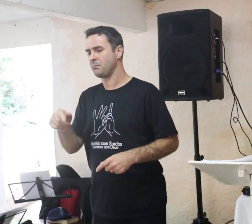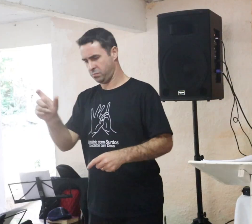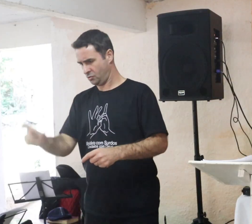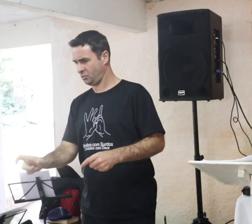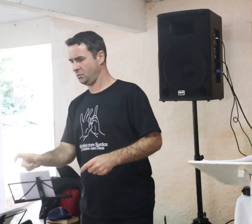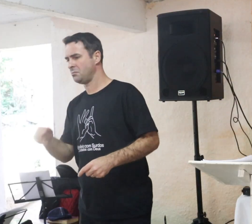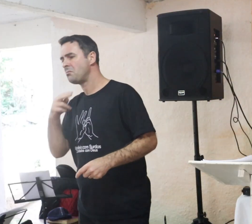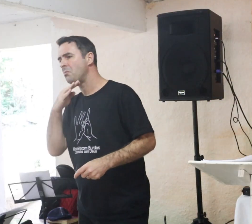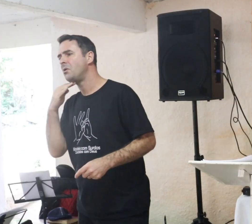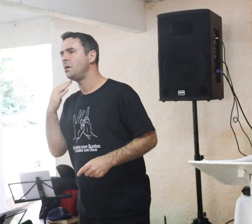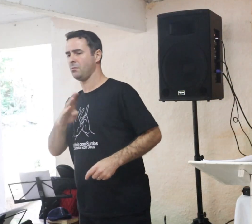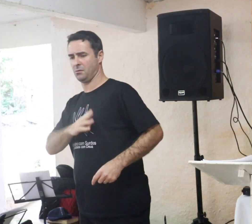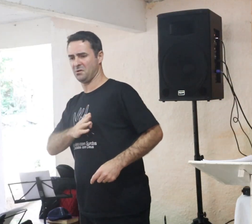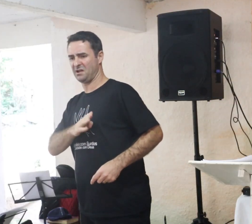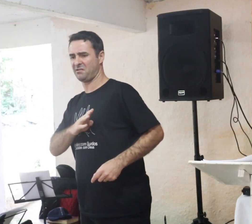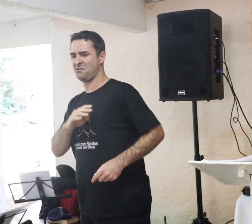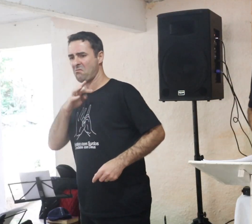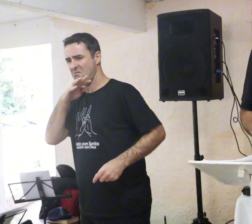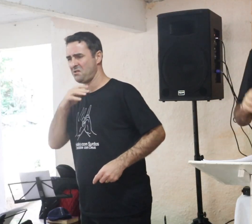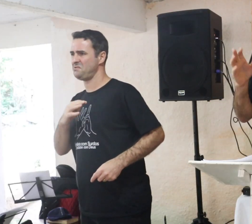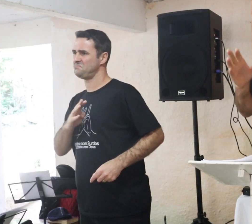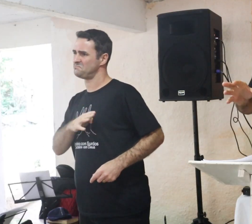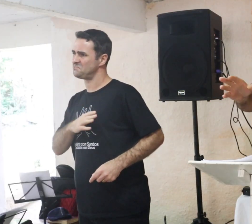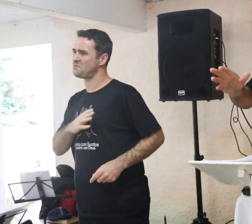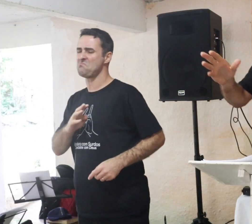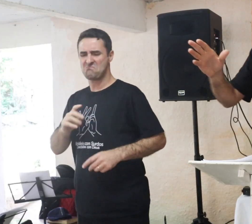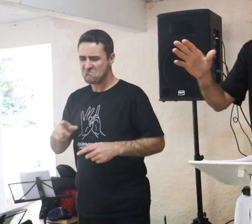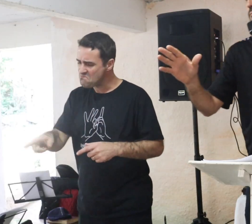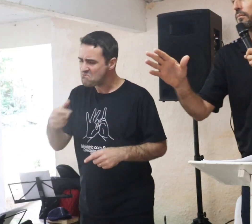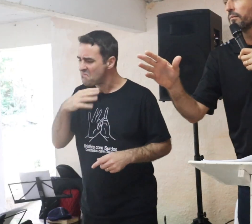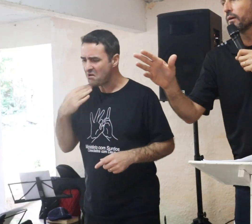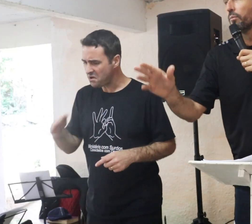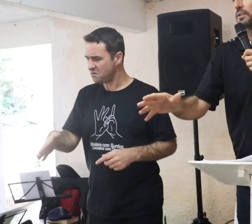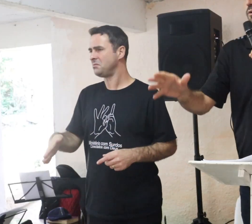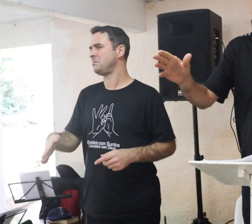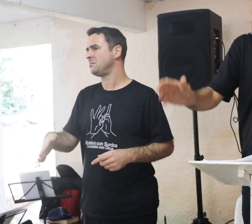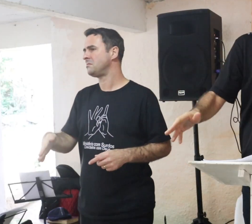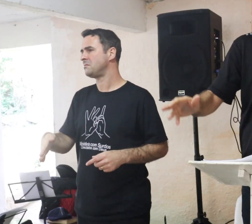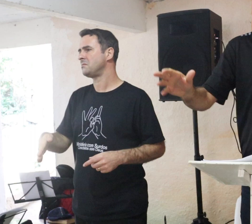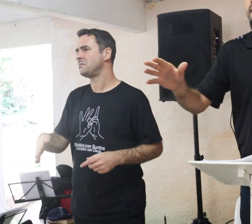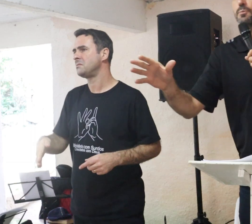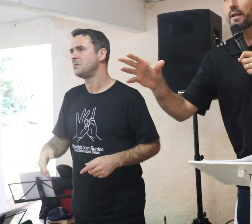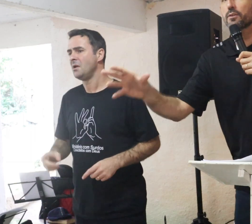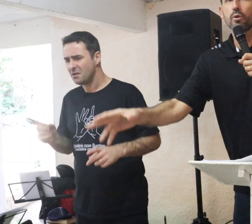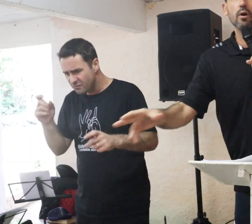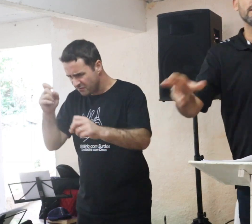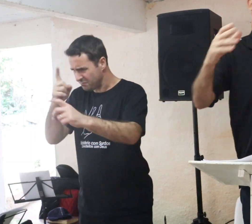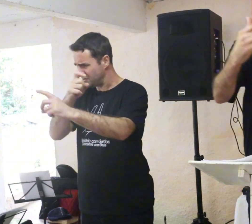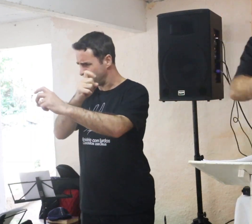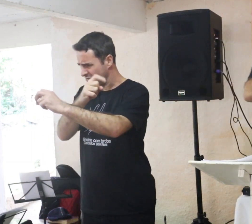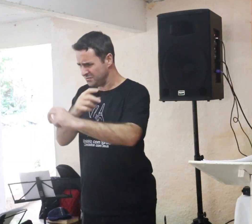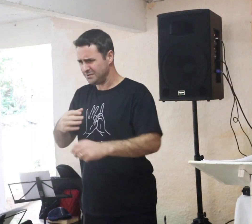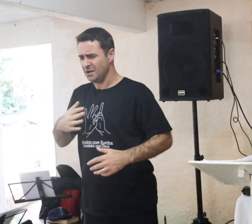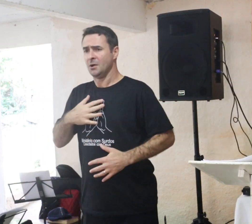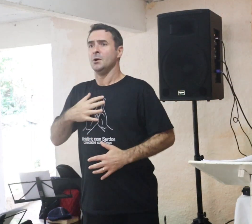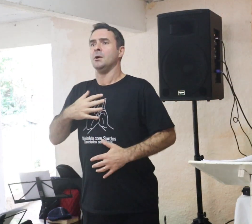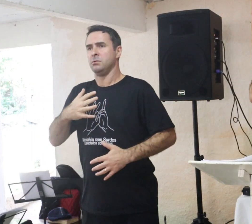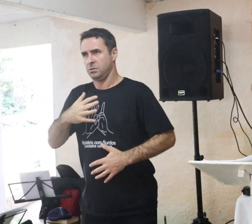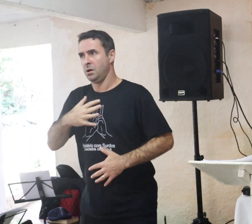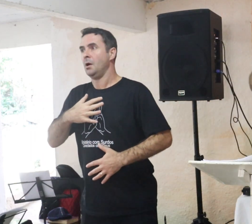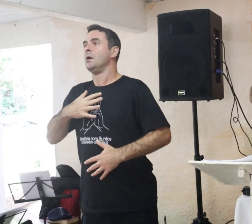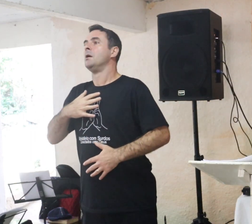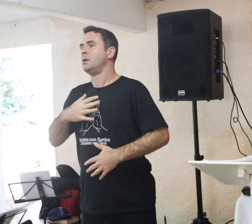aqui foi um problema no coração. Não, isso aqui foi uma dificuldade respiratória, e aí vai ter